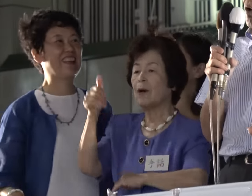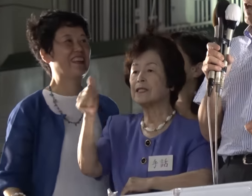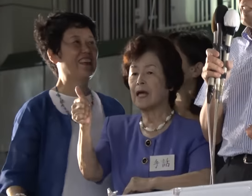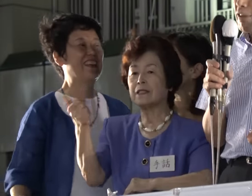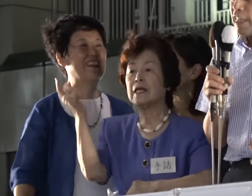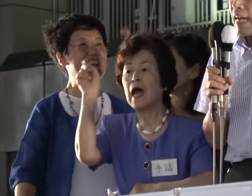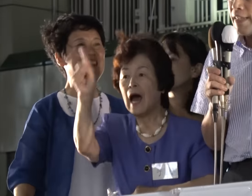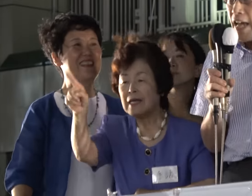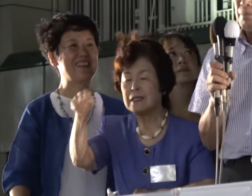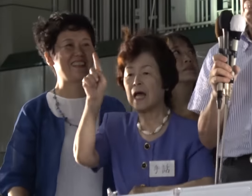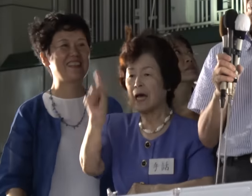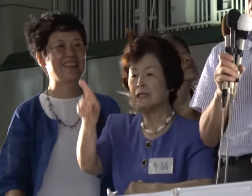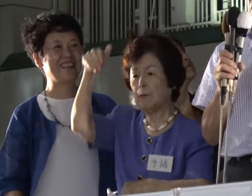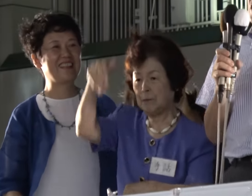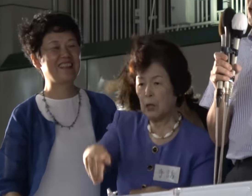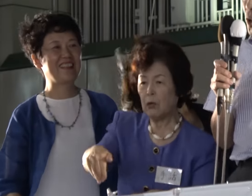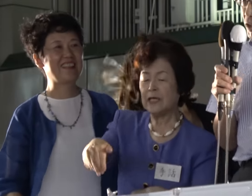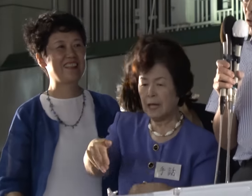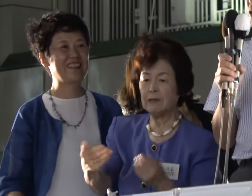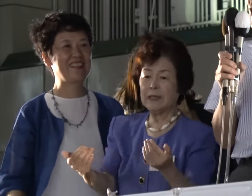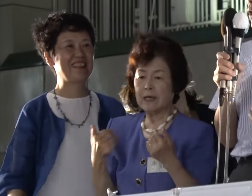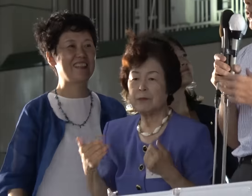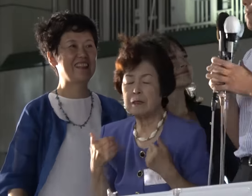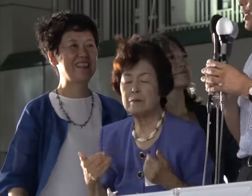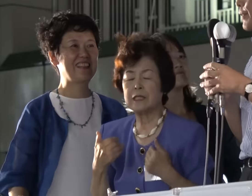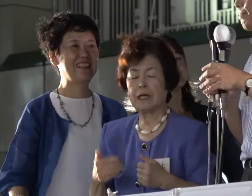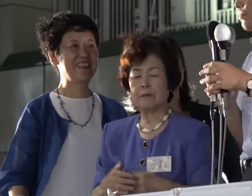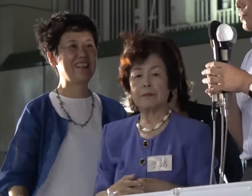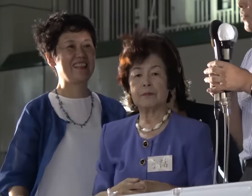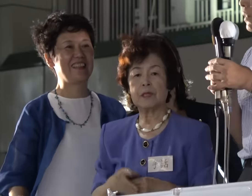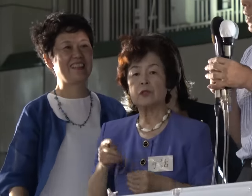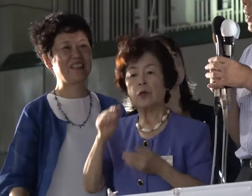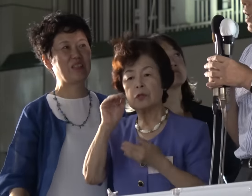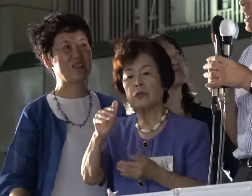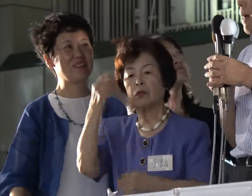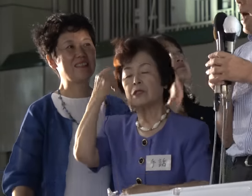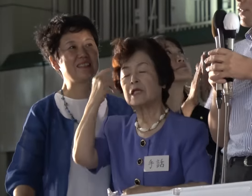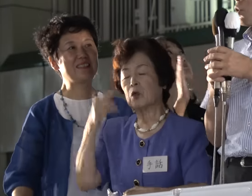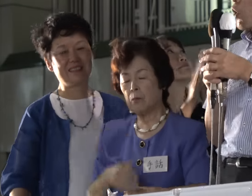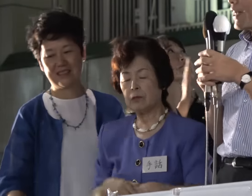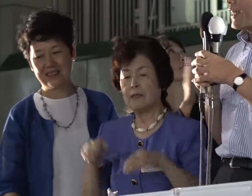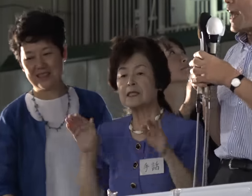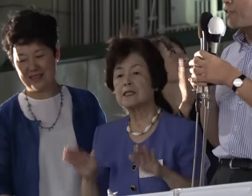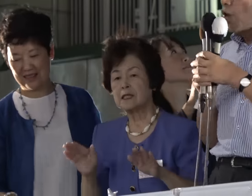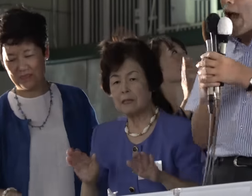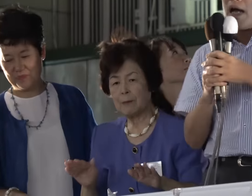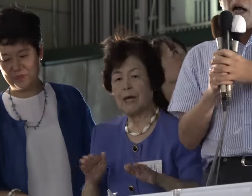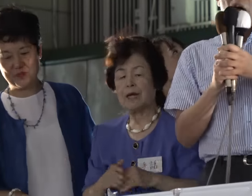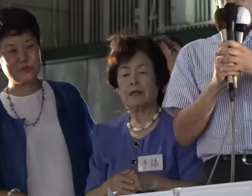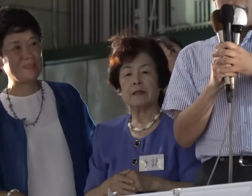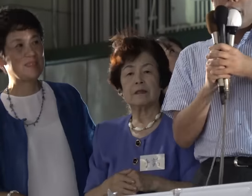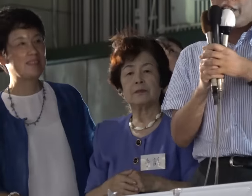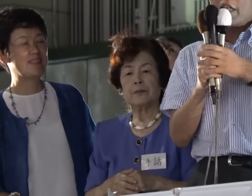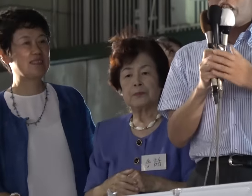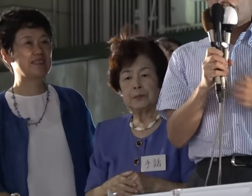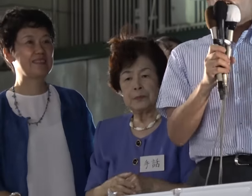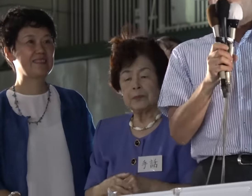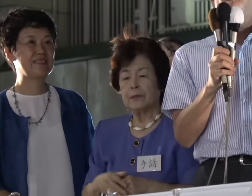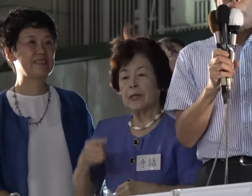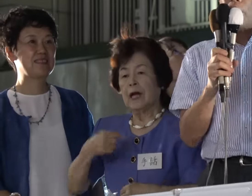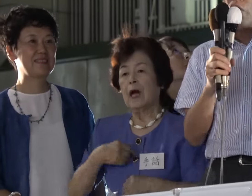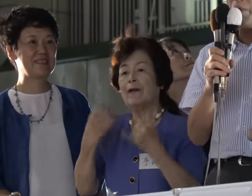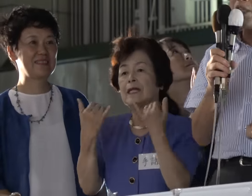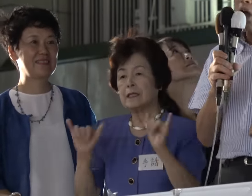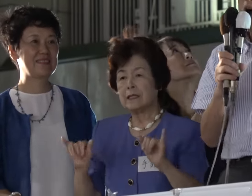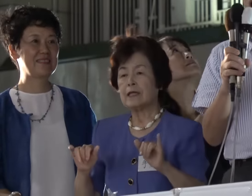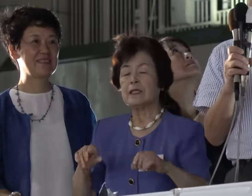を入れるしかない、そういうことだと思います。今問われているのは私たち